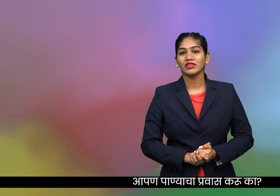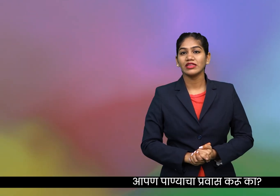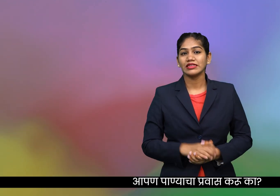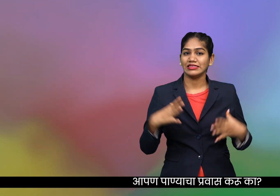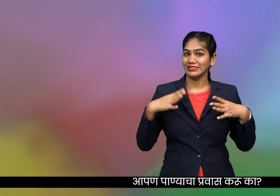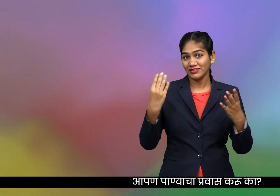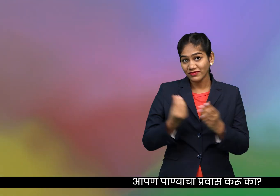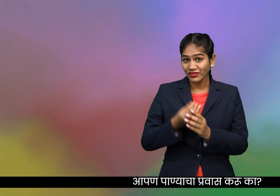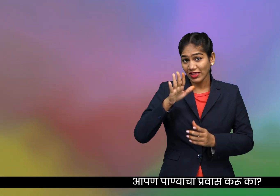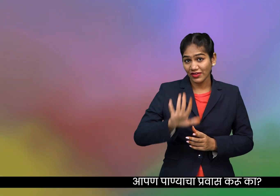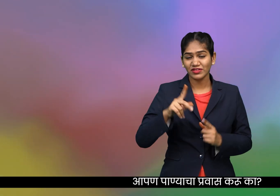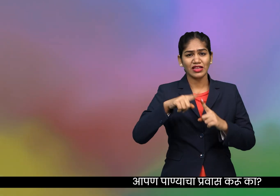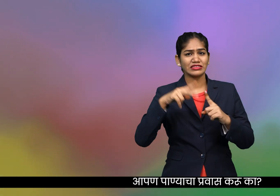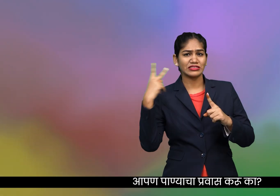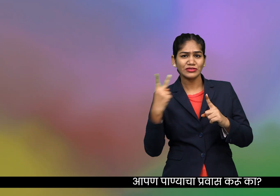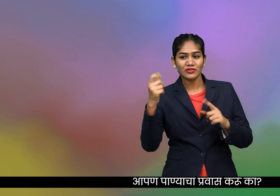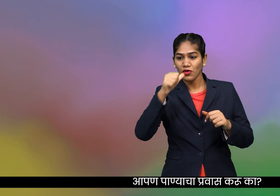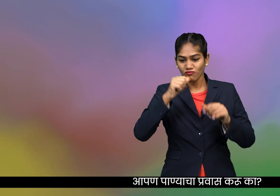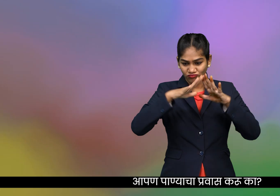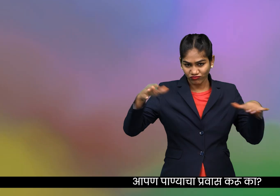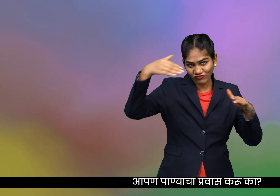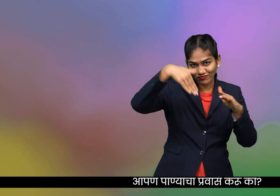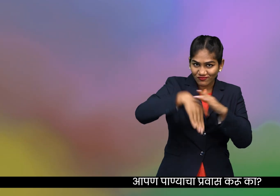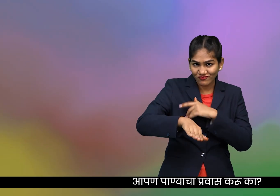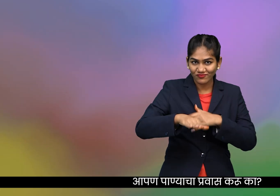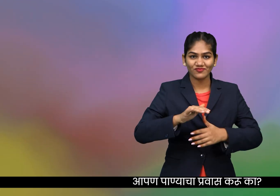आपण पाण्याचा प्रवास करू का?